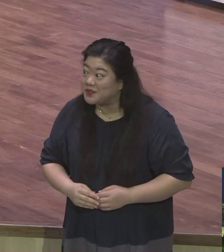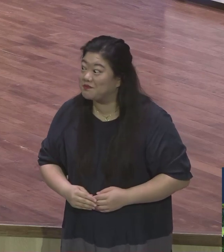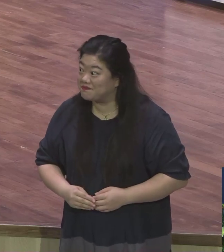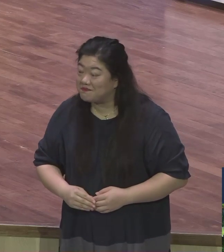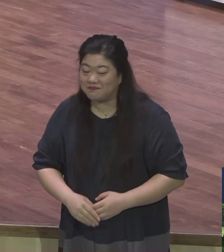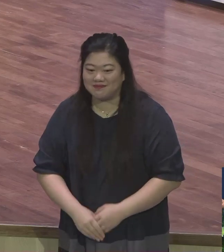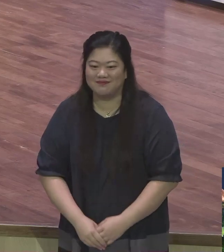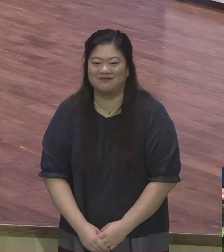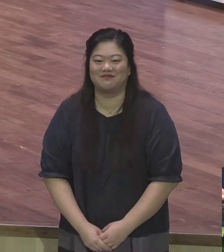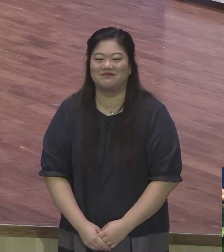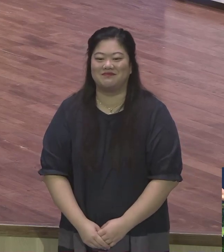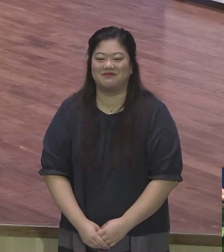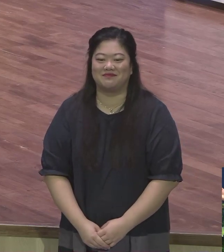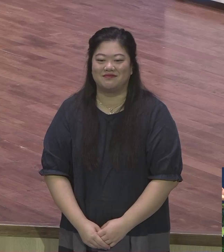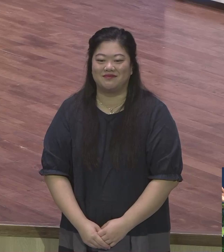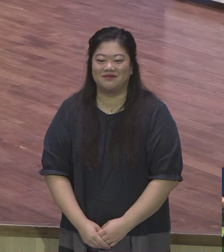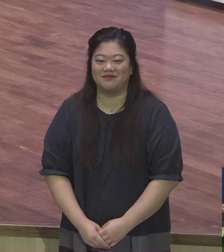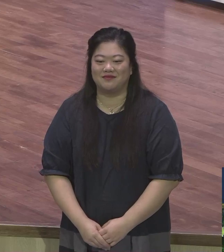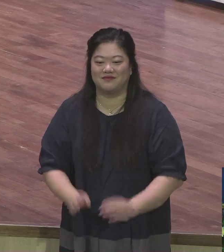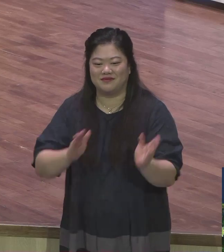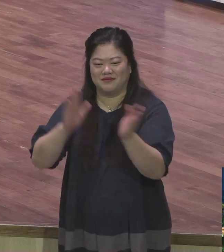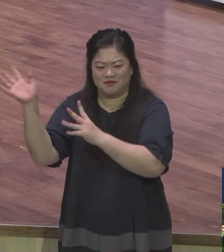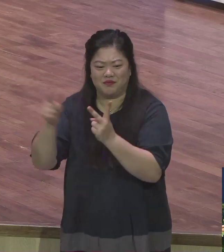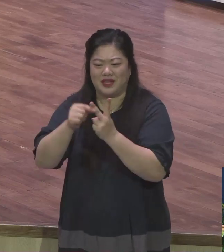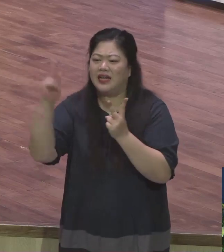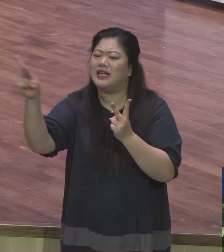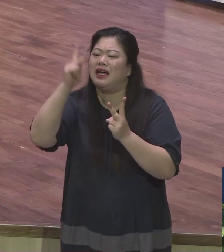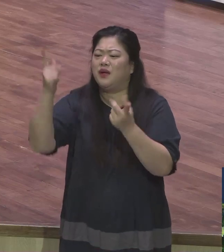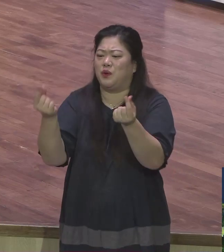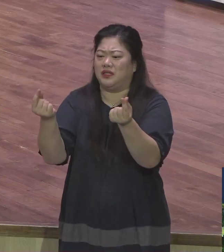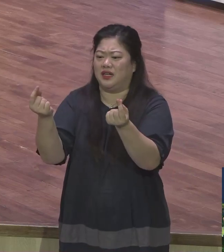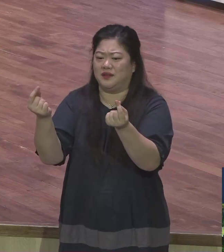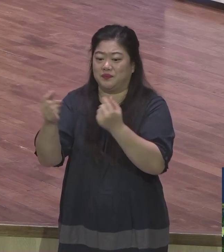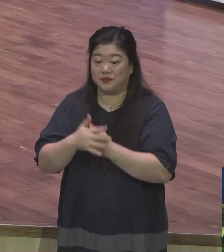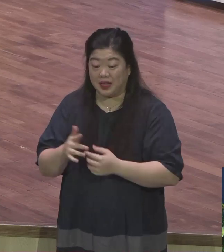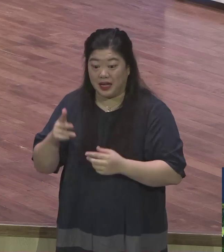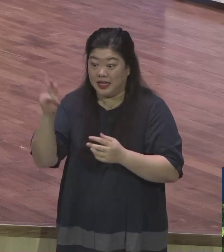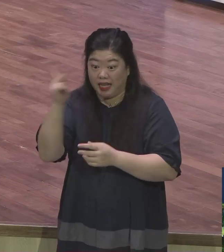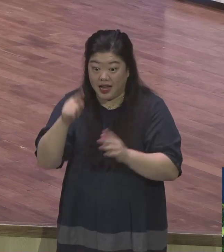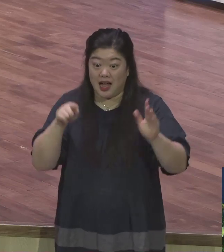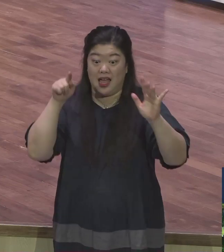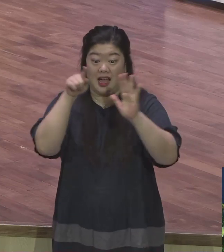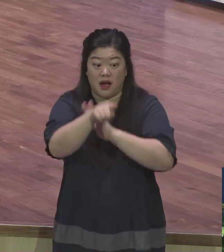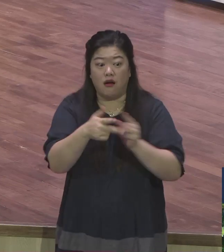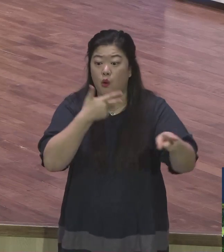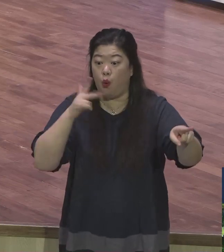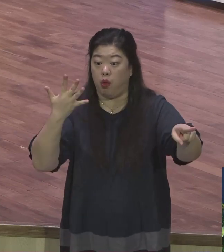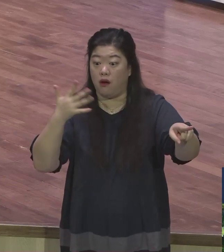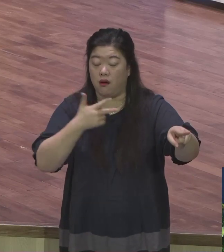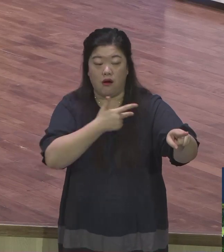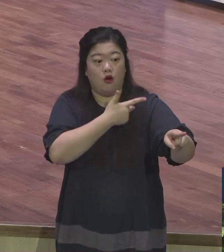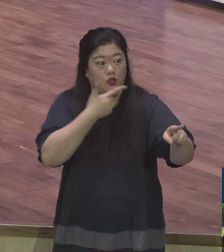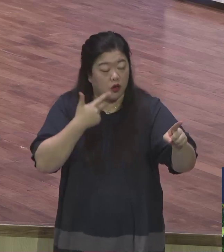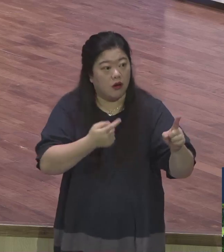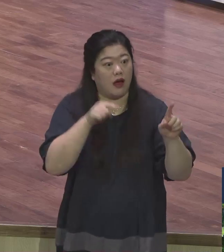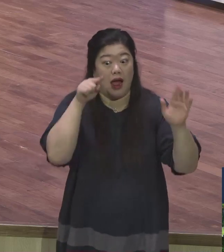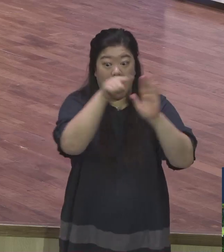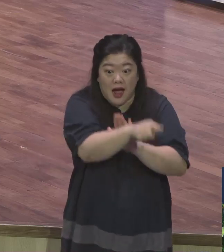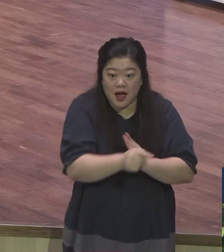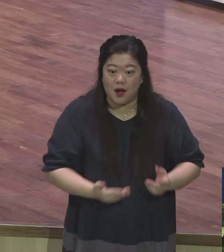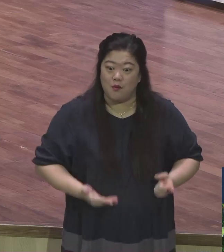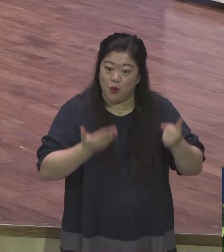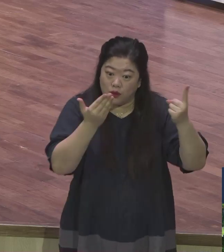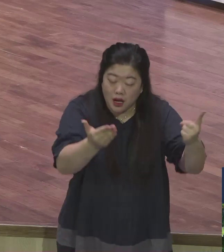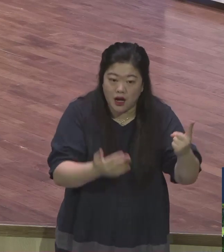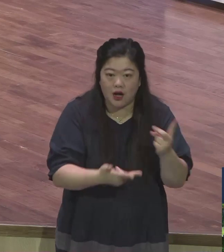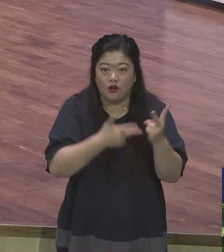전부 또한 개녀도 마찬가지. 우리 청년들과 영어 배웠지요. 또 NGO 배웠지요. 국제적인 눈이 확 열릴 수 있는